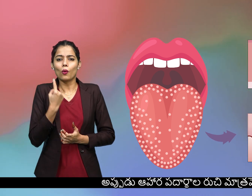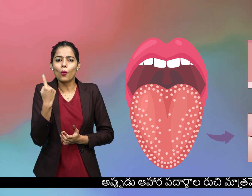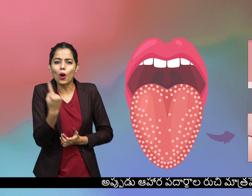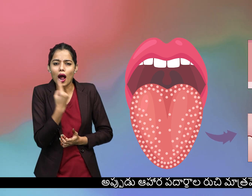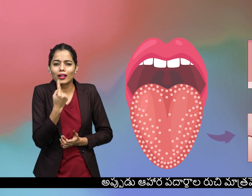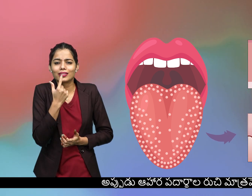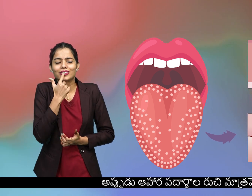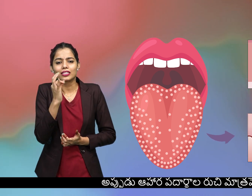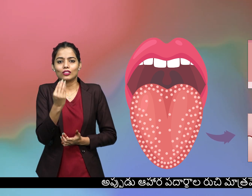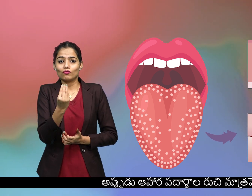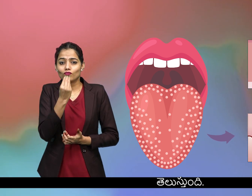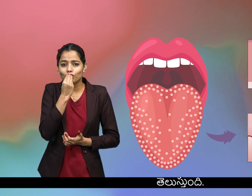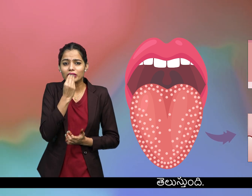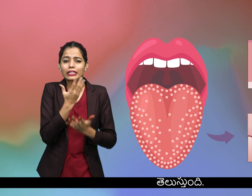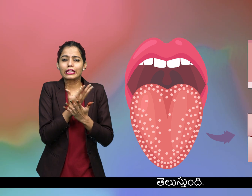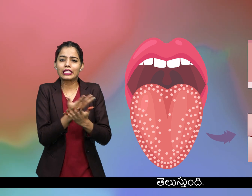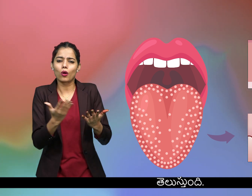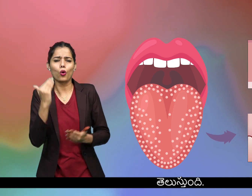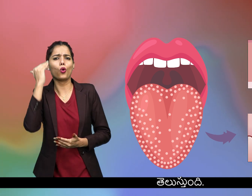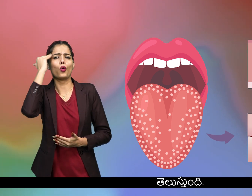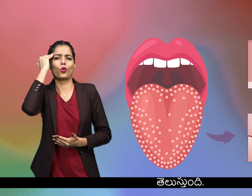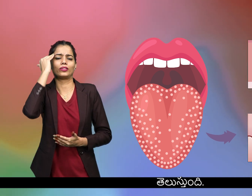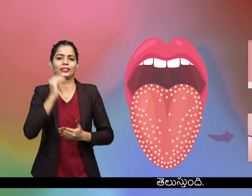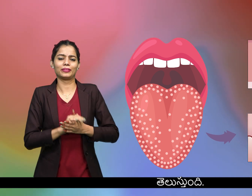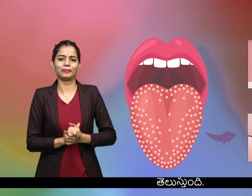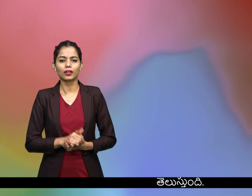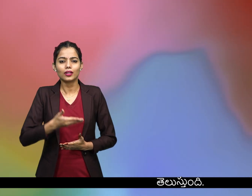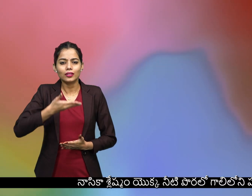అప్పుడు ఆహార పదార్థాల రుచి మాత్రమే తెలుస్తుంది.